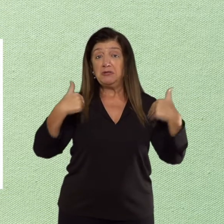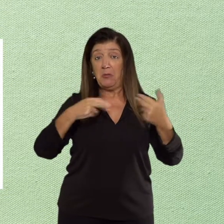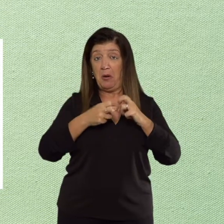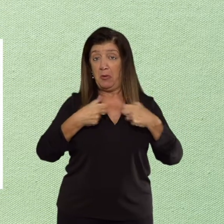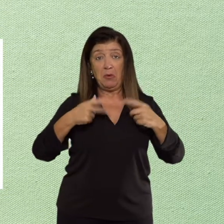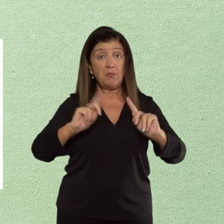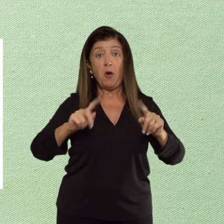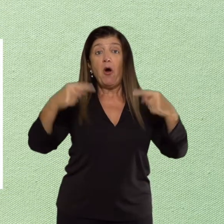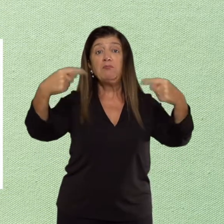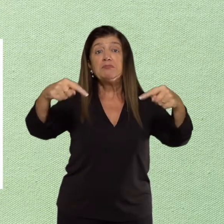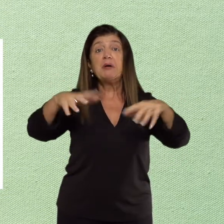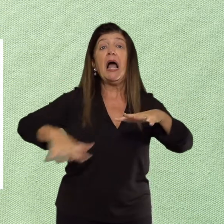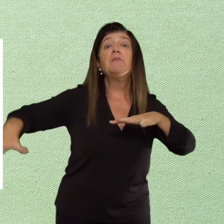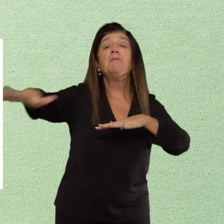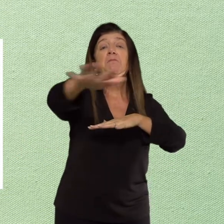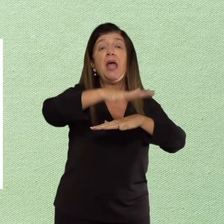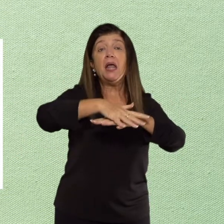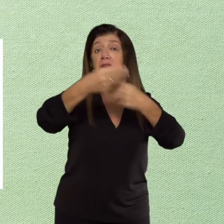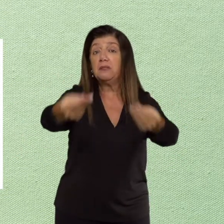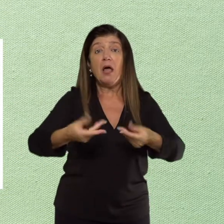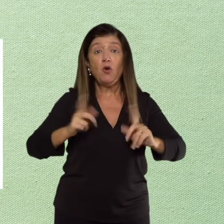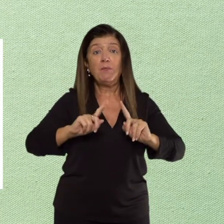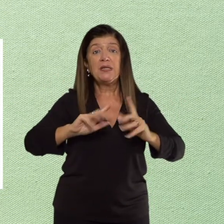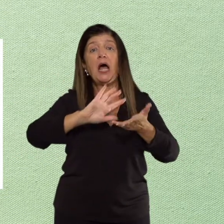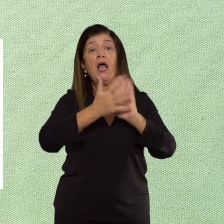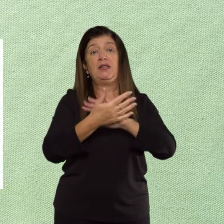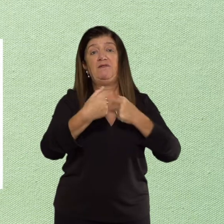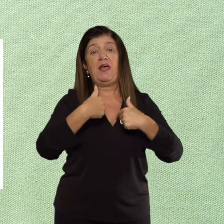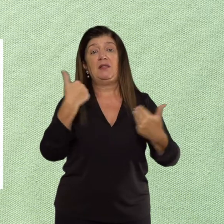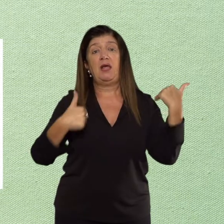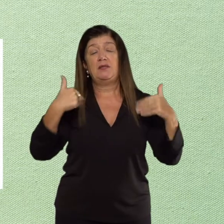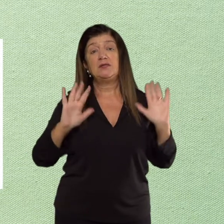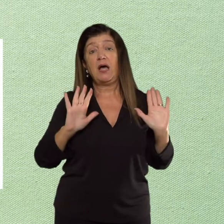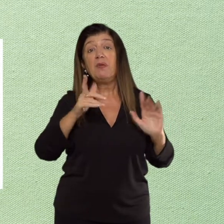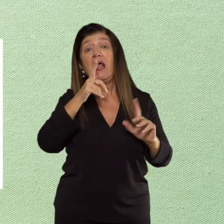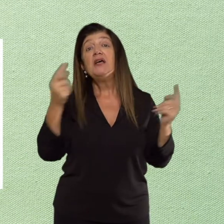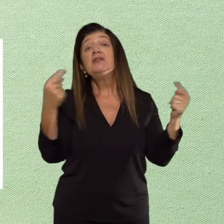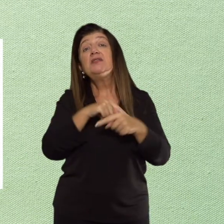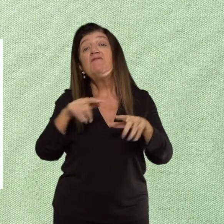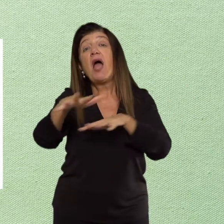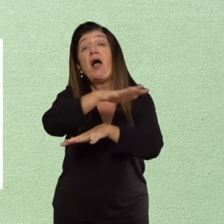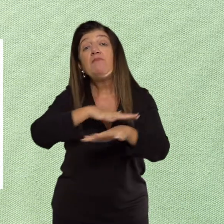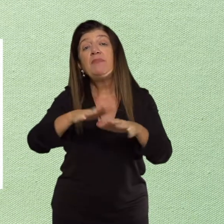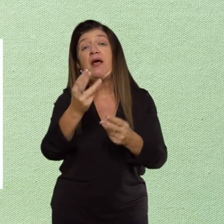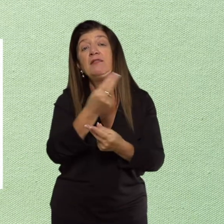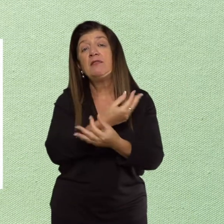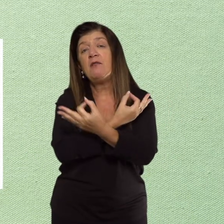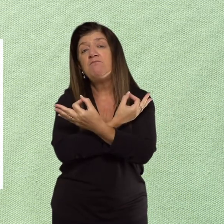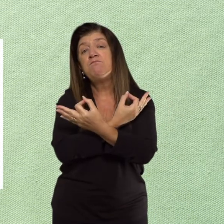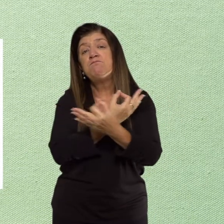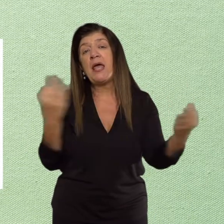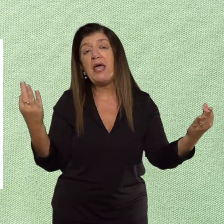che uno vive, che ha attorno, cioè se l'ambiente è progettato bene non crei disabilità nella